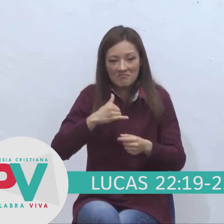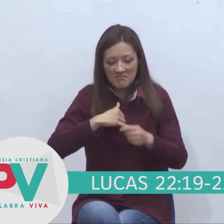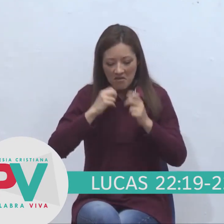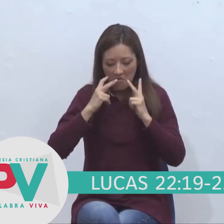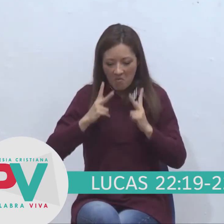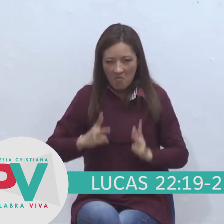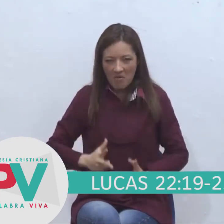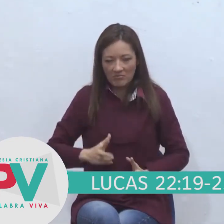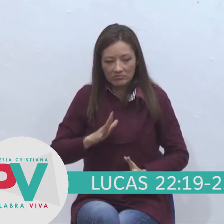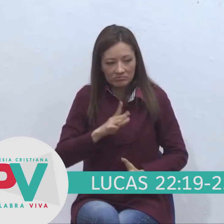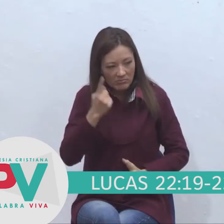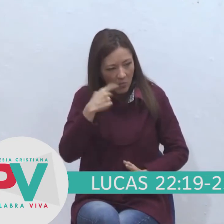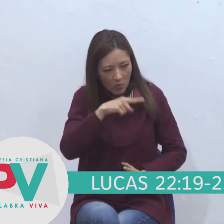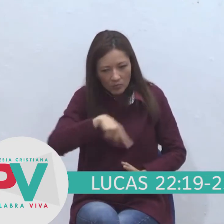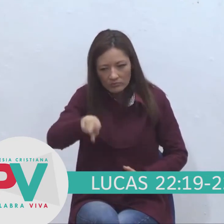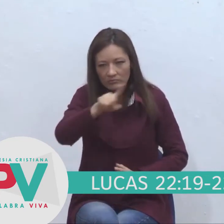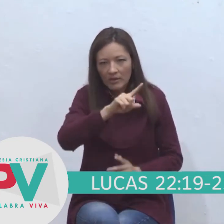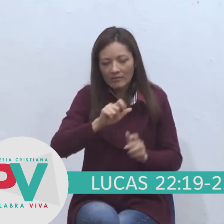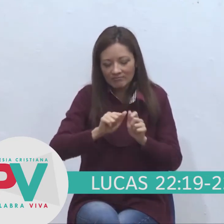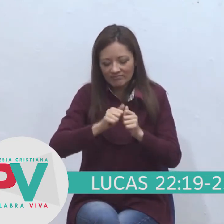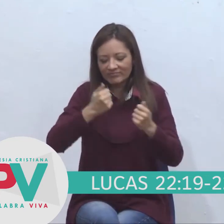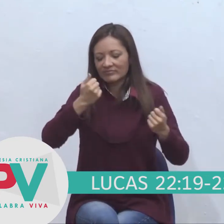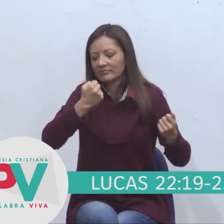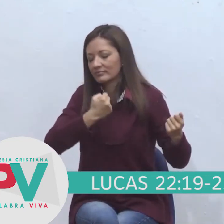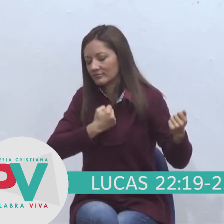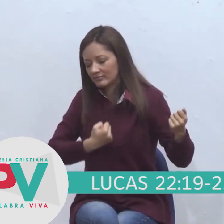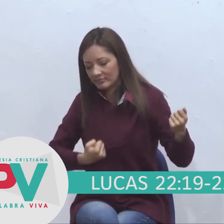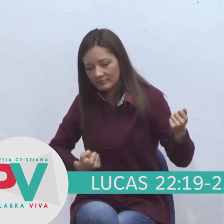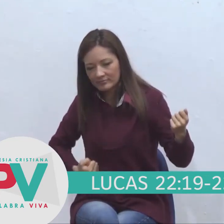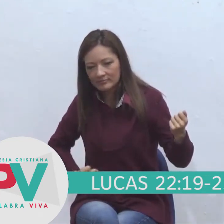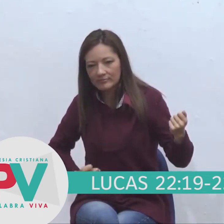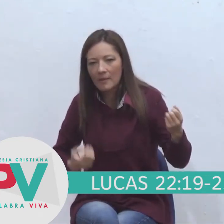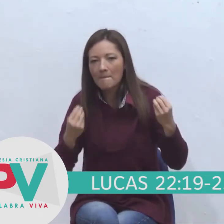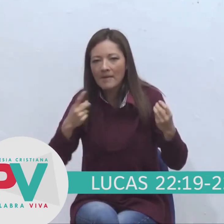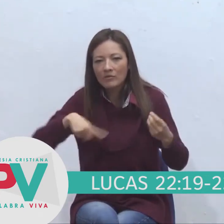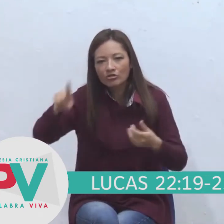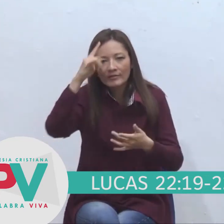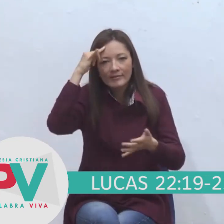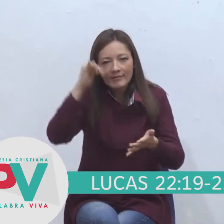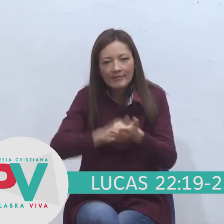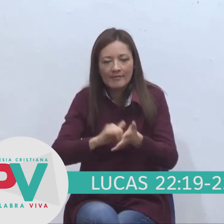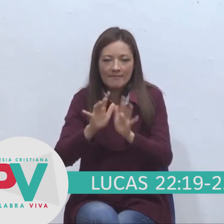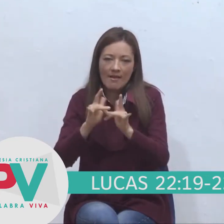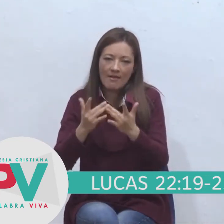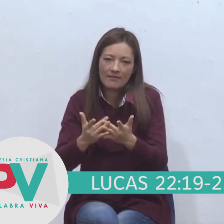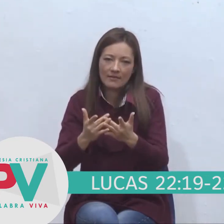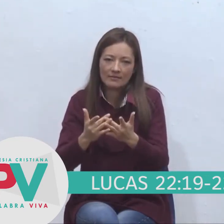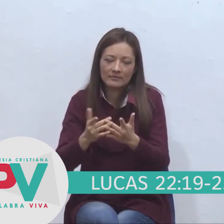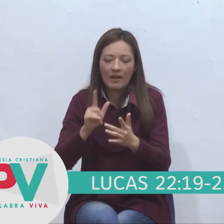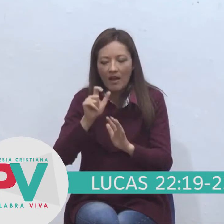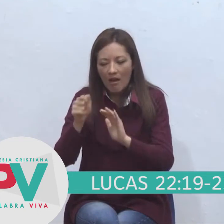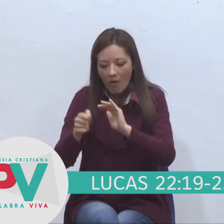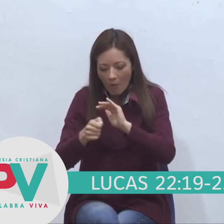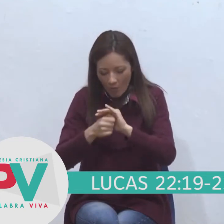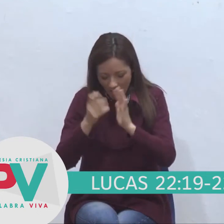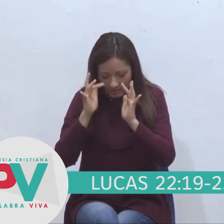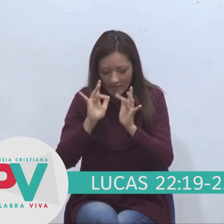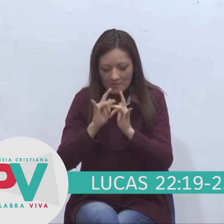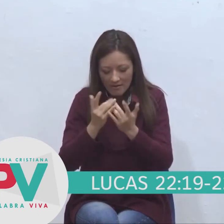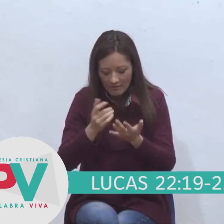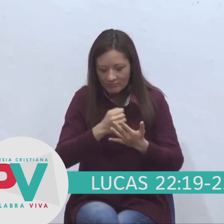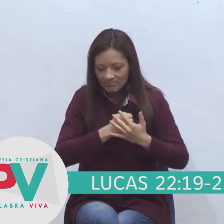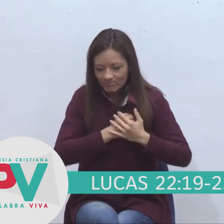por vosotros es entregado, para que usted y yo creamos en su palabra, y guardando su palabra ahora seamos